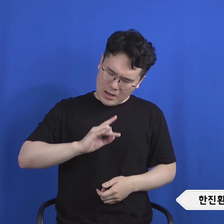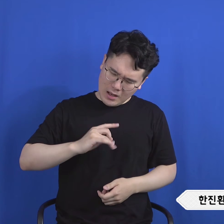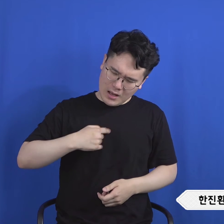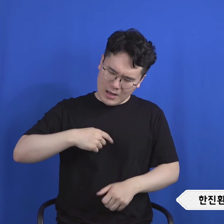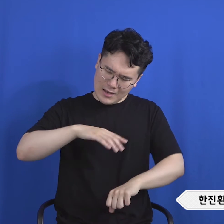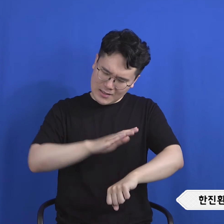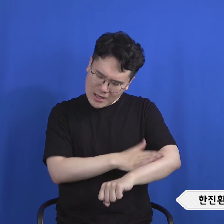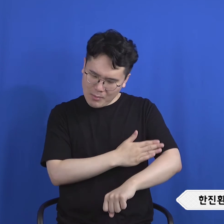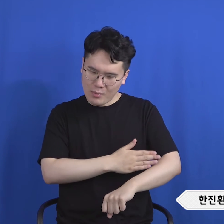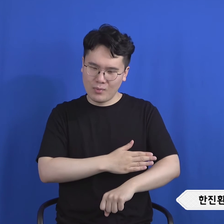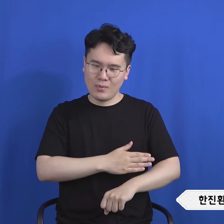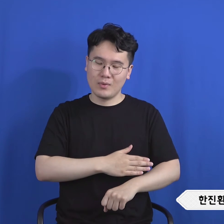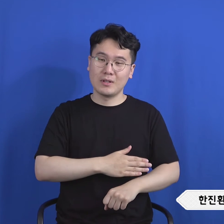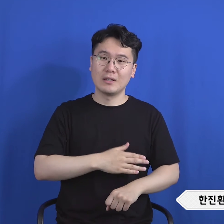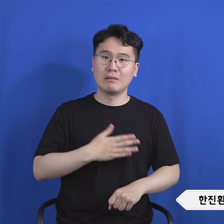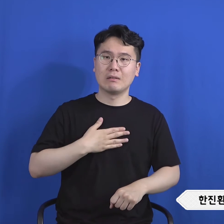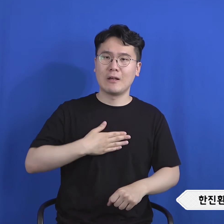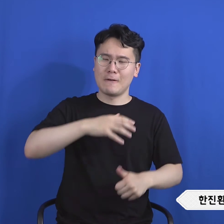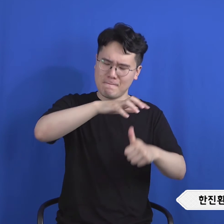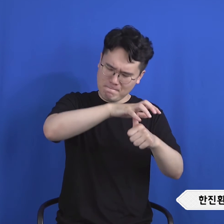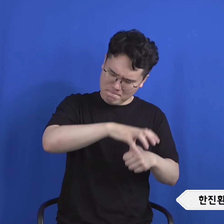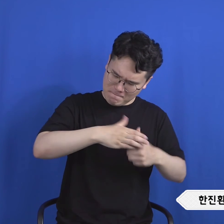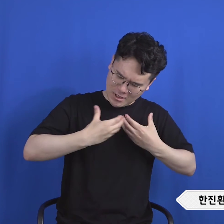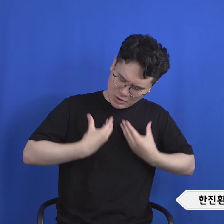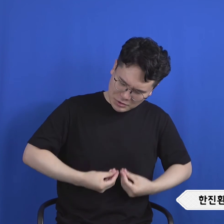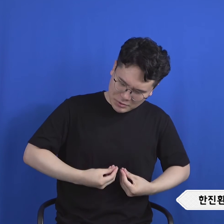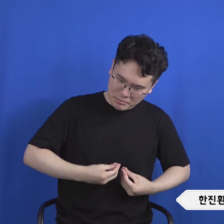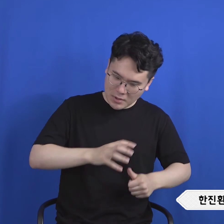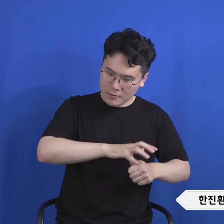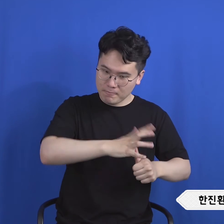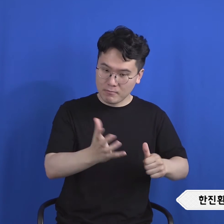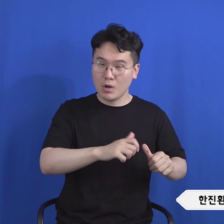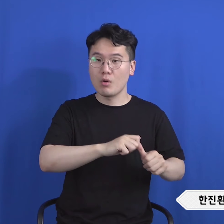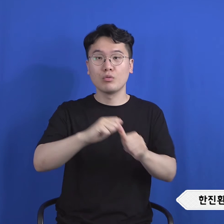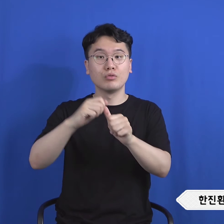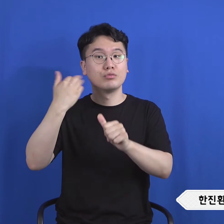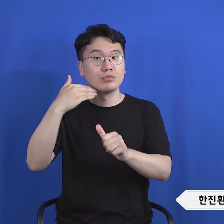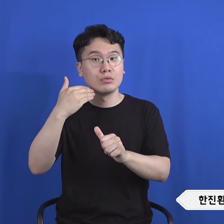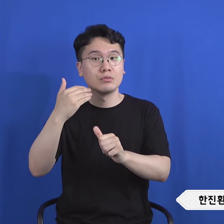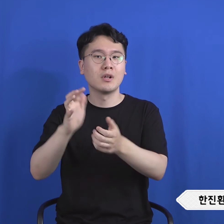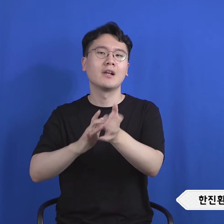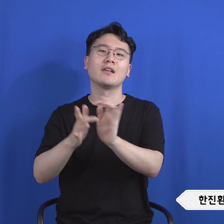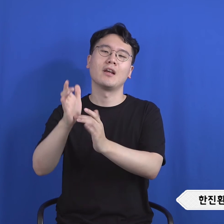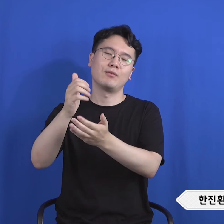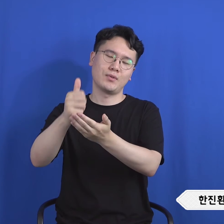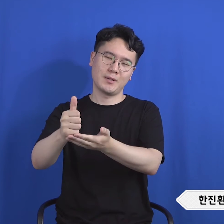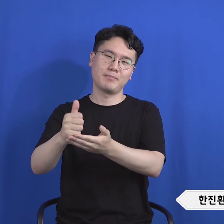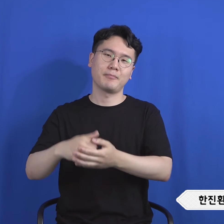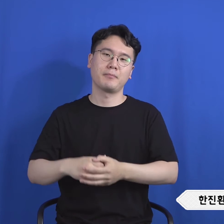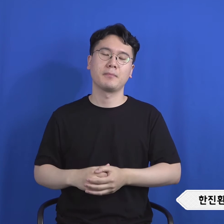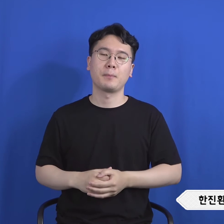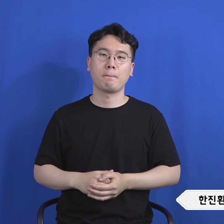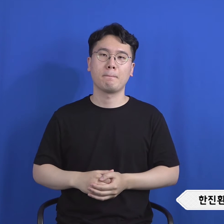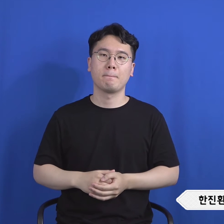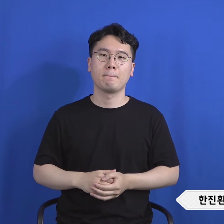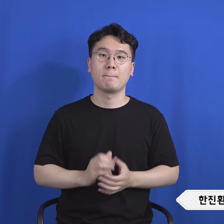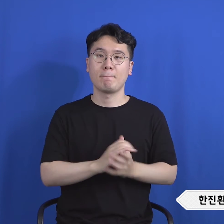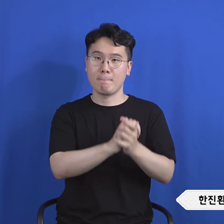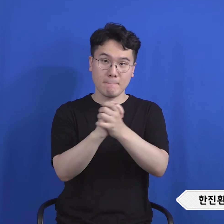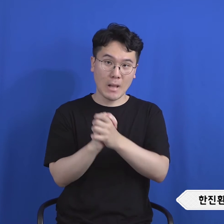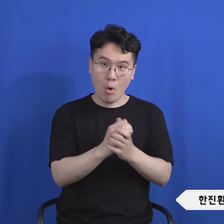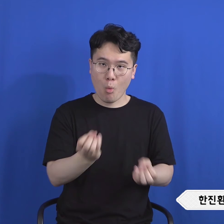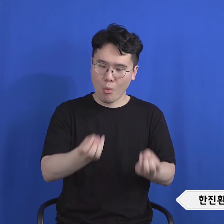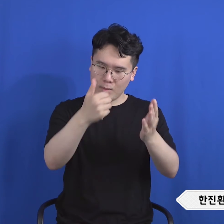되고 좌절이 되고 하던 거기에서 우리를 건져주신 분이 누구십니까? 예수님 아닙니까? 예수님은